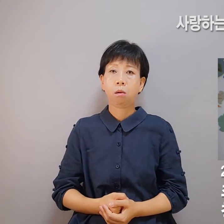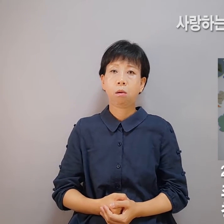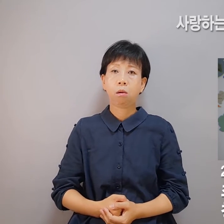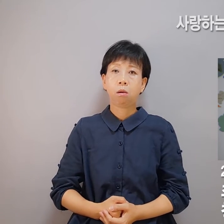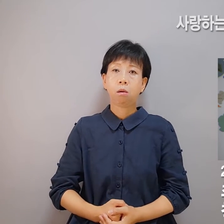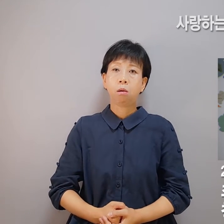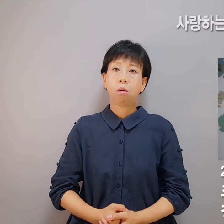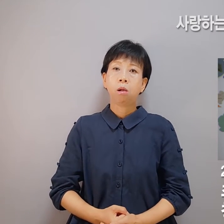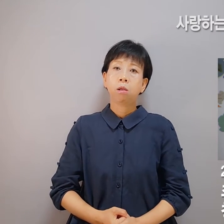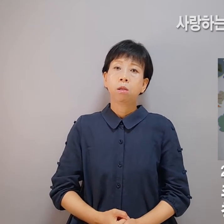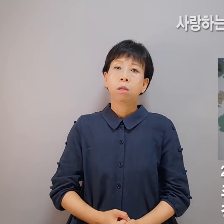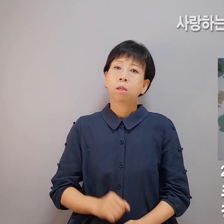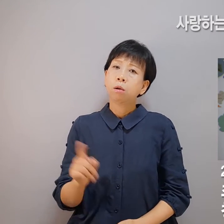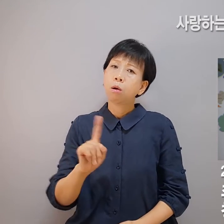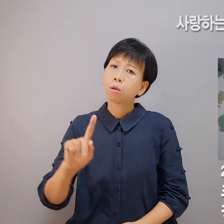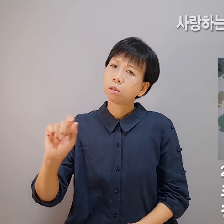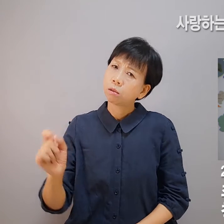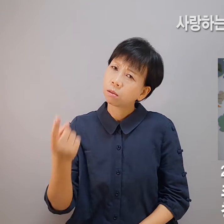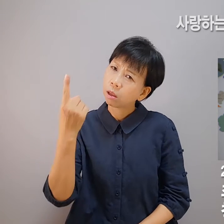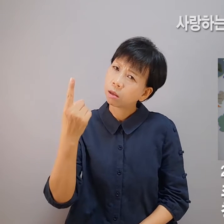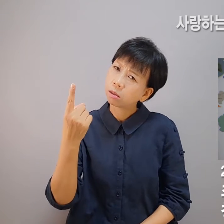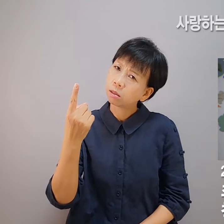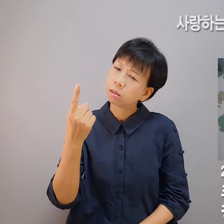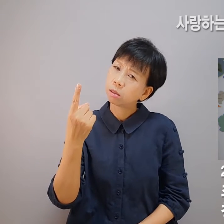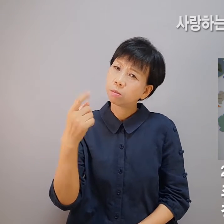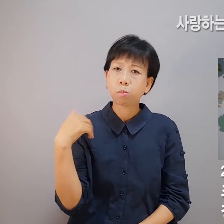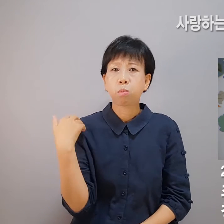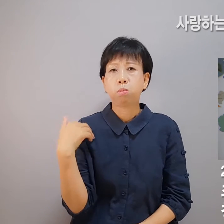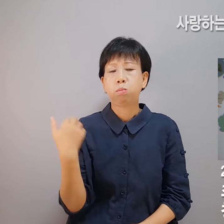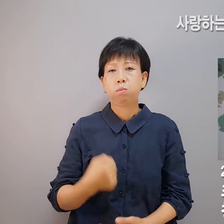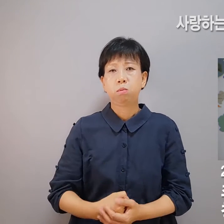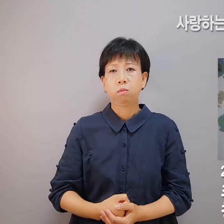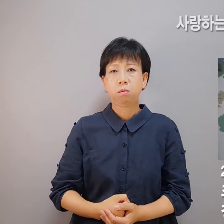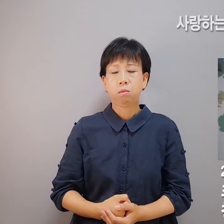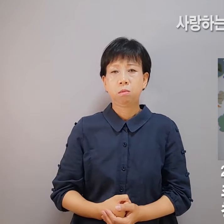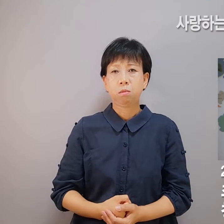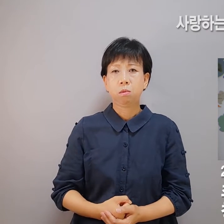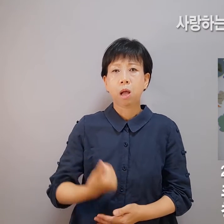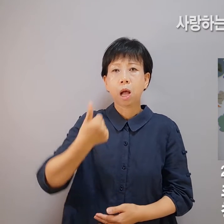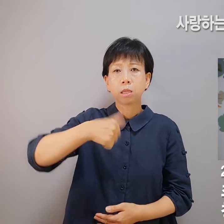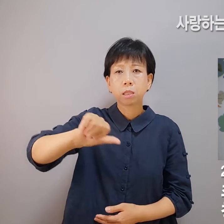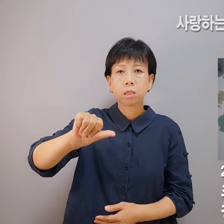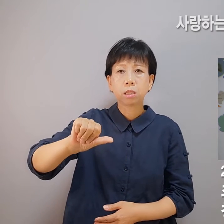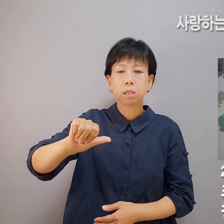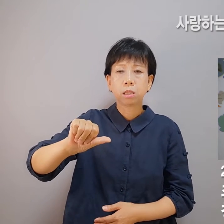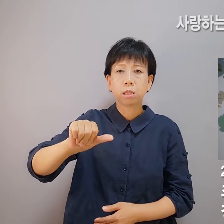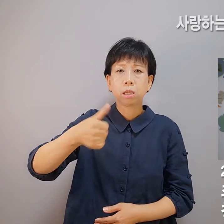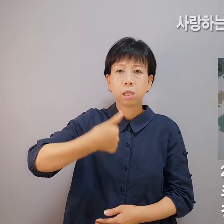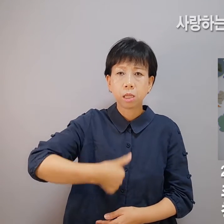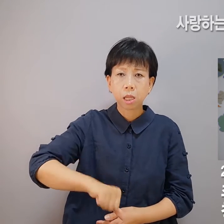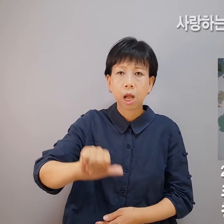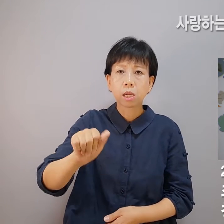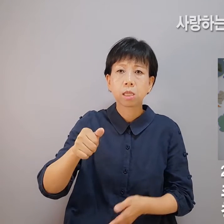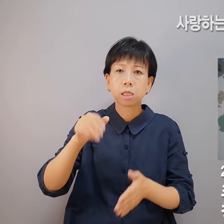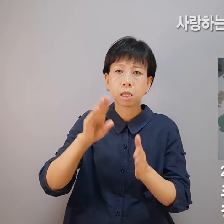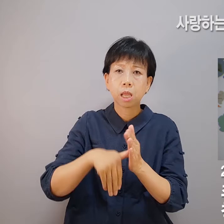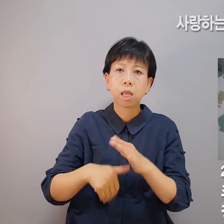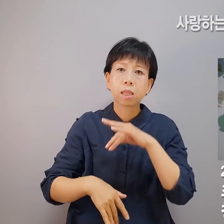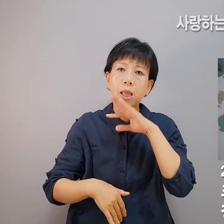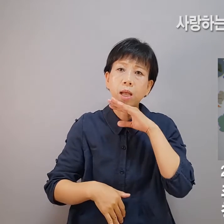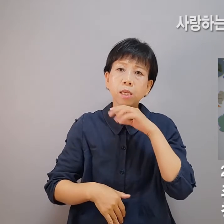어떤 계기가 있었던 것 같아요. 65세쯤 아들을 낳고 이 에녹에게